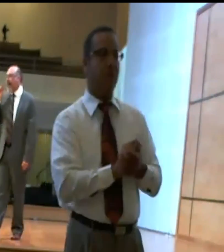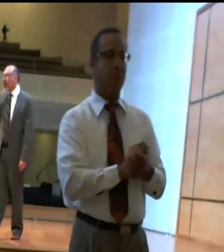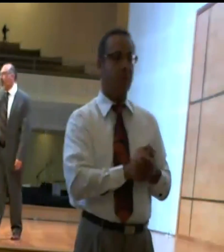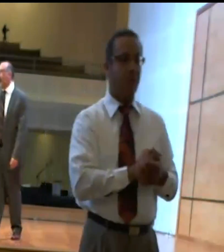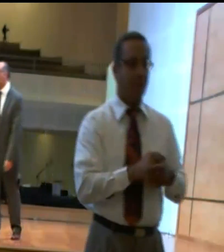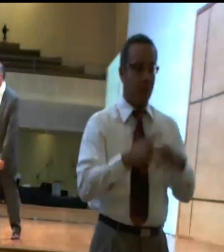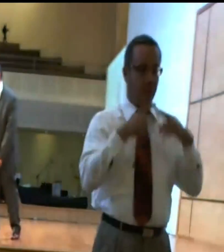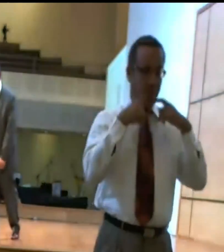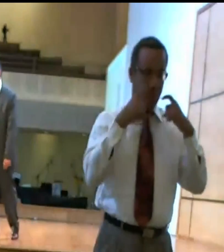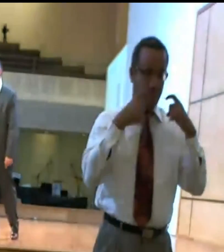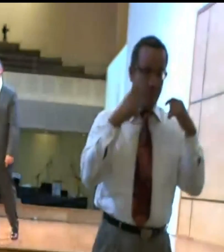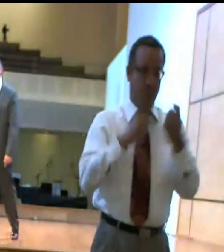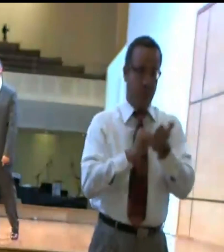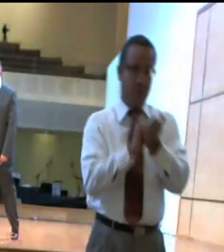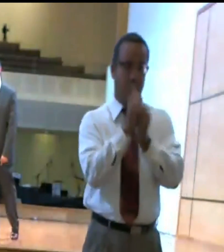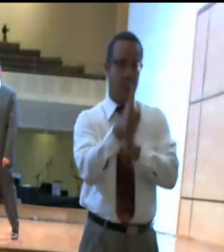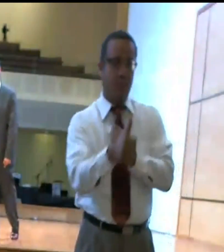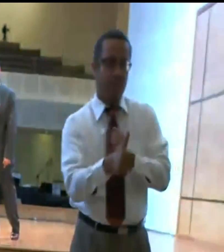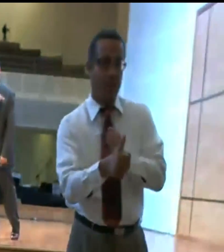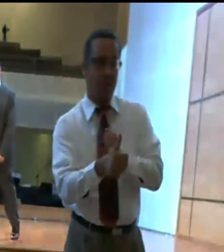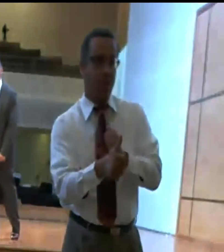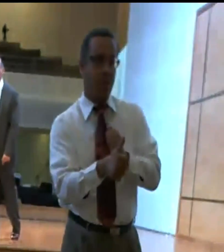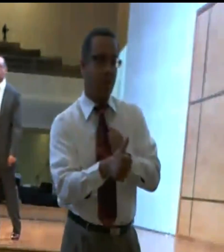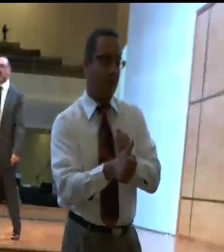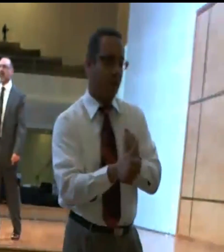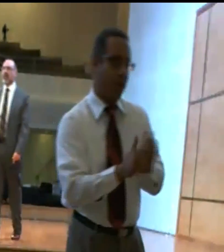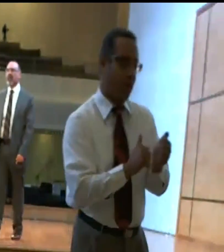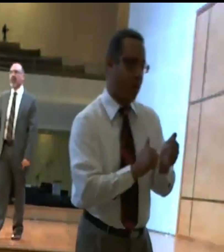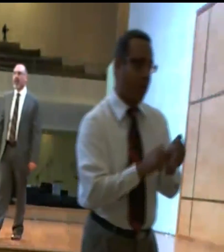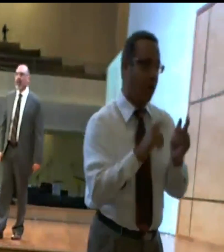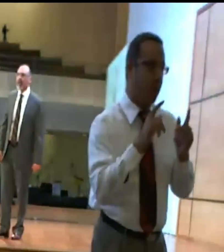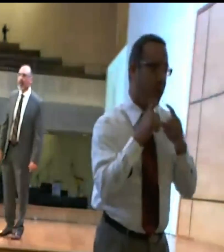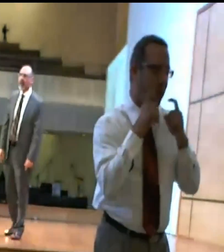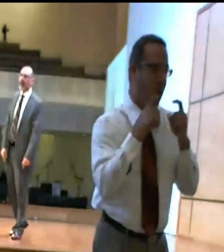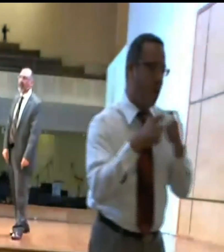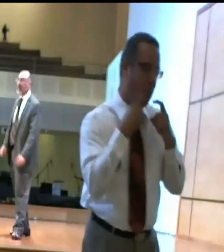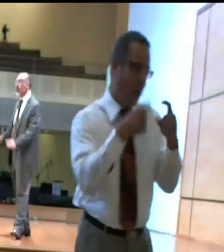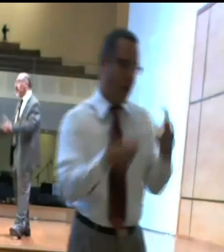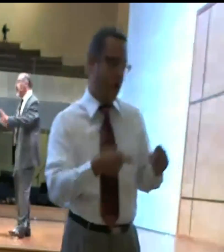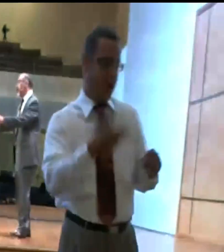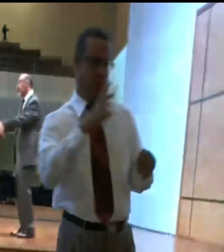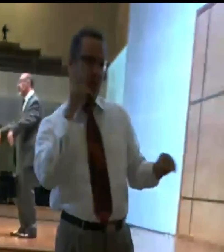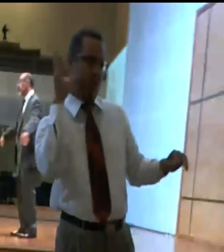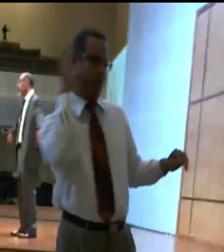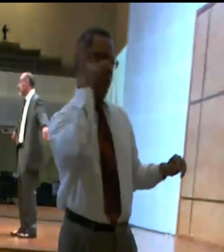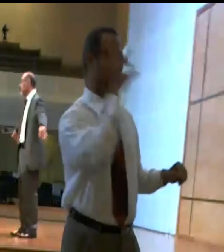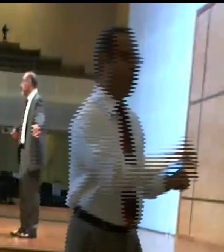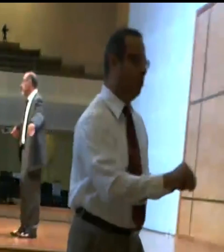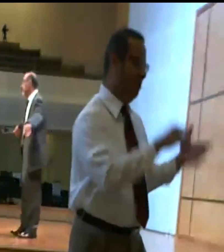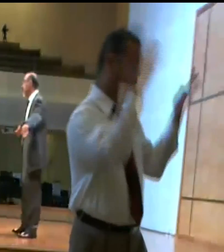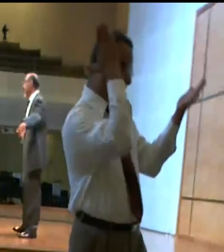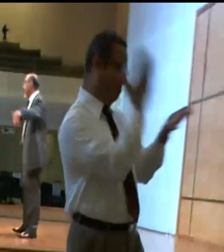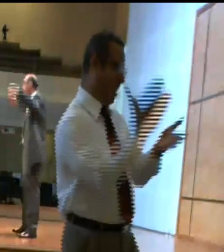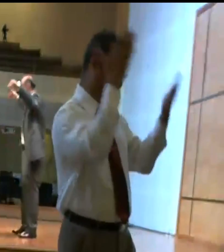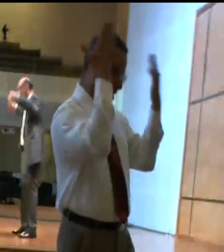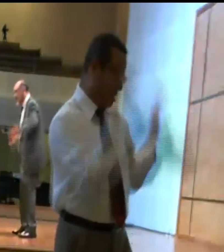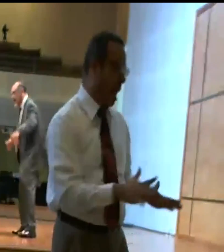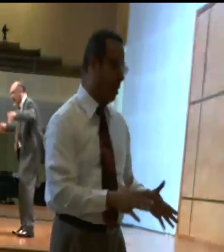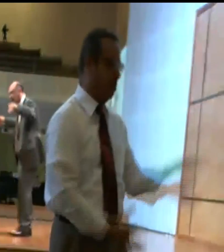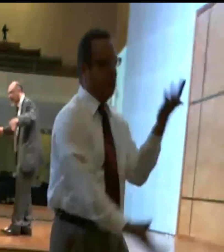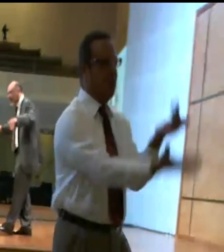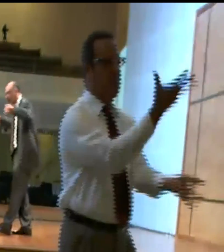un pecador pasa y después que la pasa no hay marcha atrás. Y no sabemos dónde está esa línea.